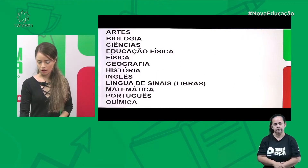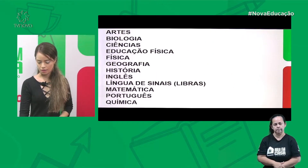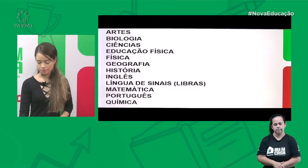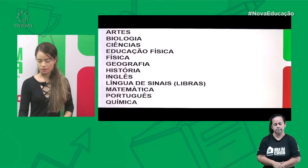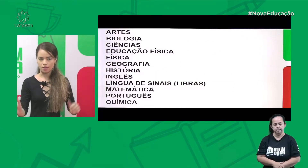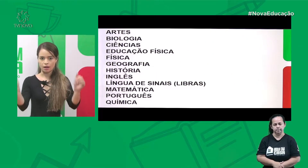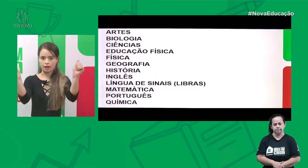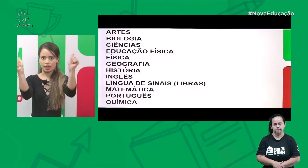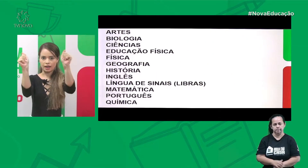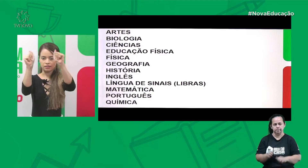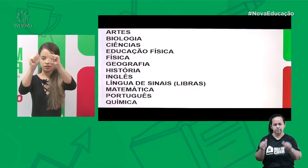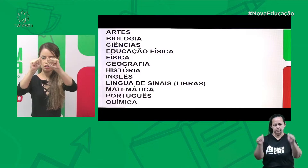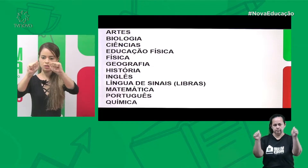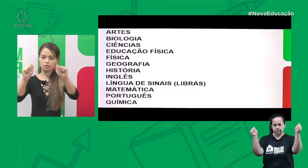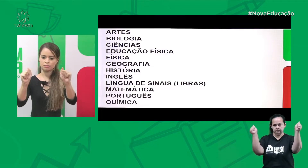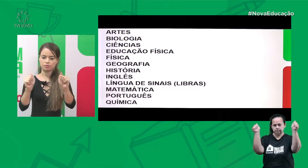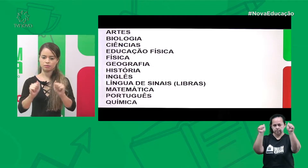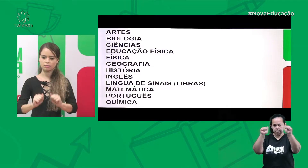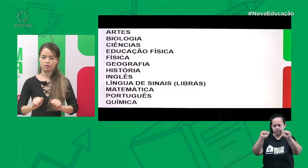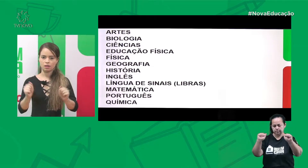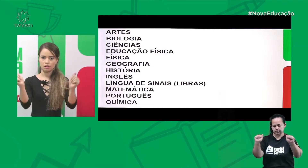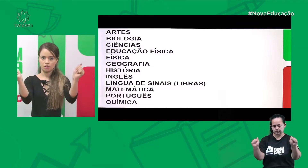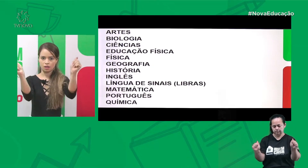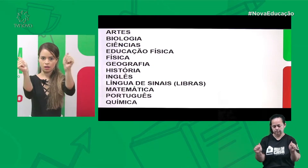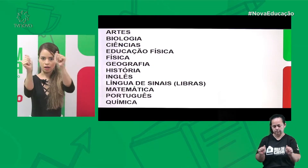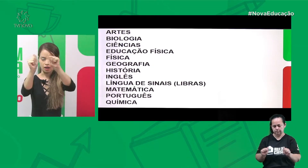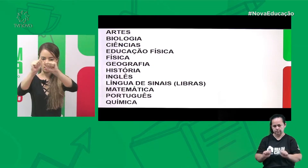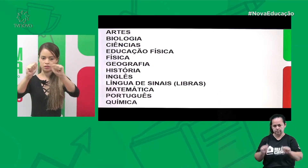Vamos lá. Artes,